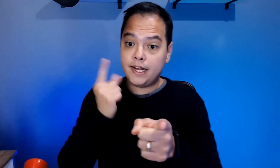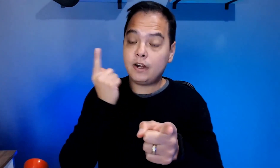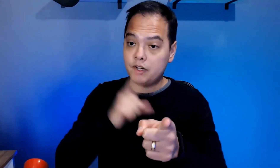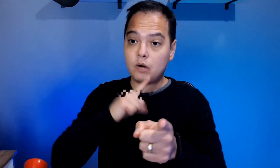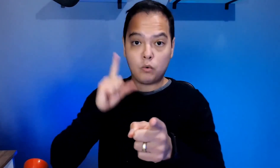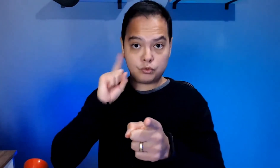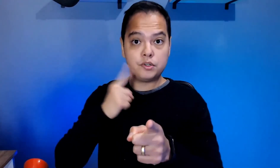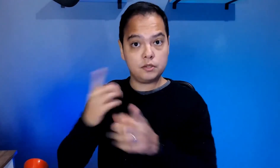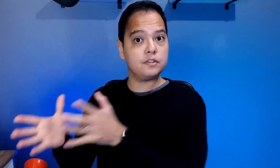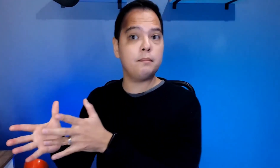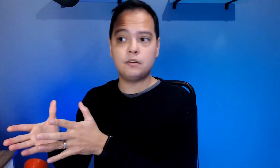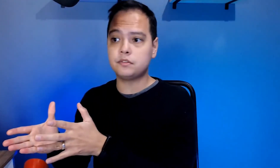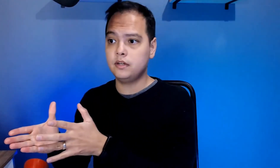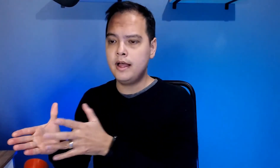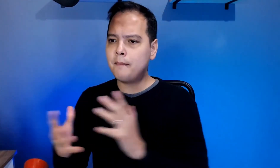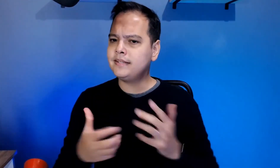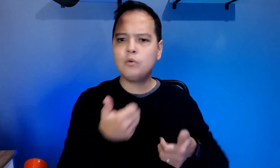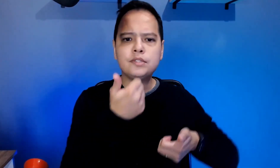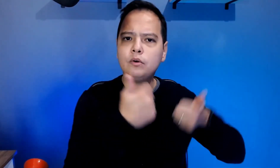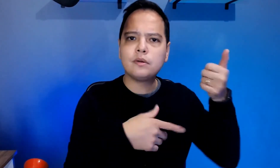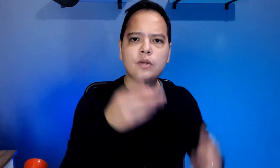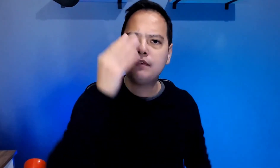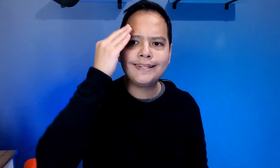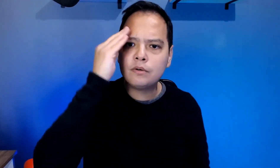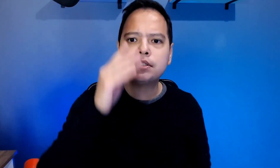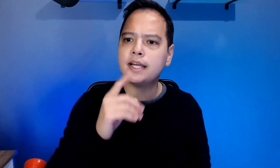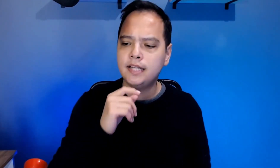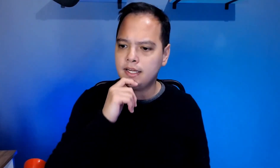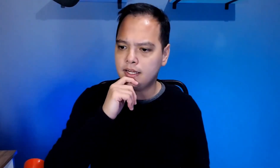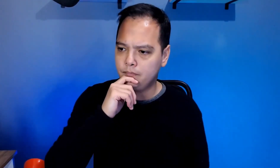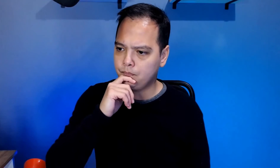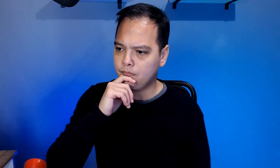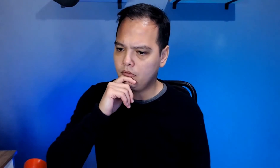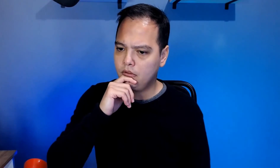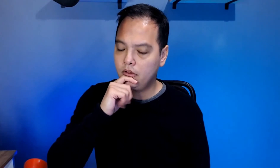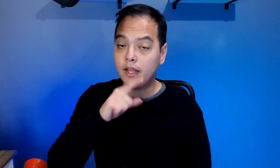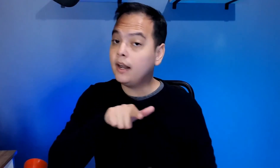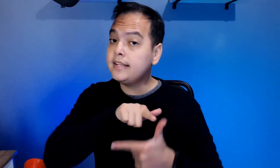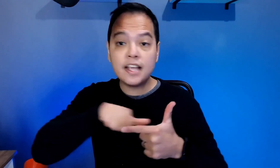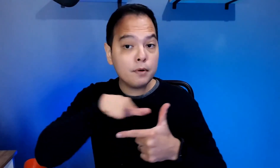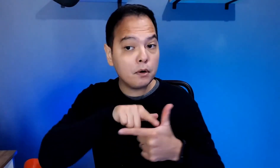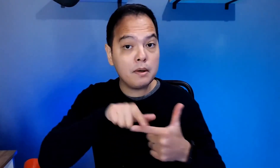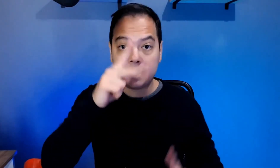conversar com alguns surdos que são seus amigos. Mas tem alguns que contam a história e você não consegue entender. Nem sempre o problema está em você,